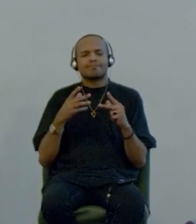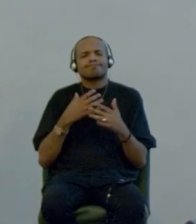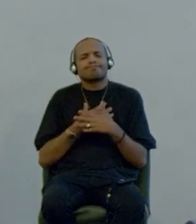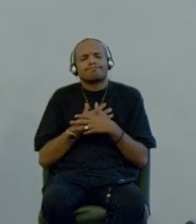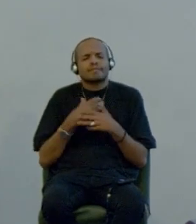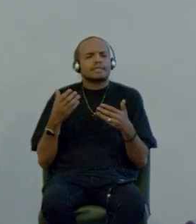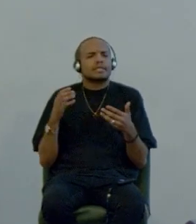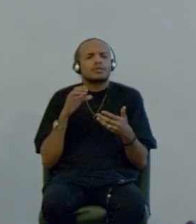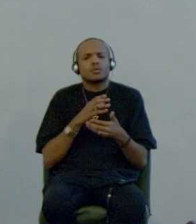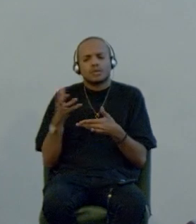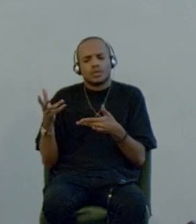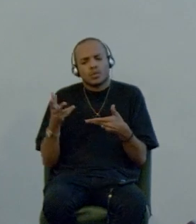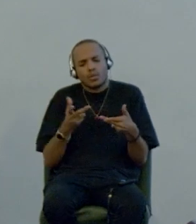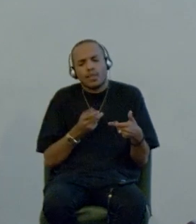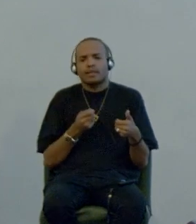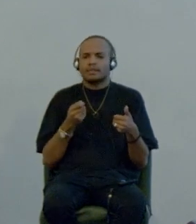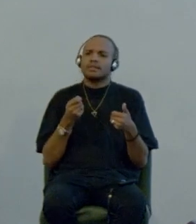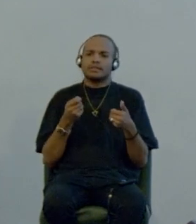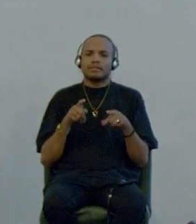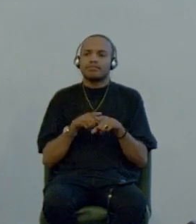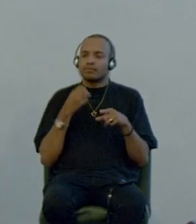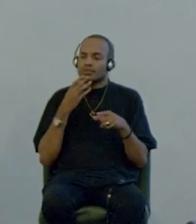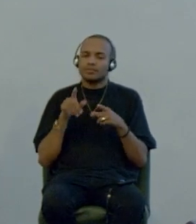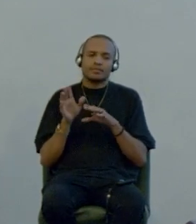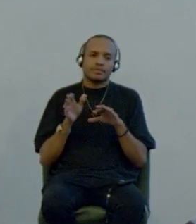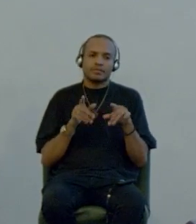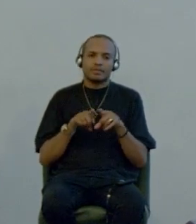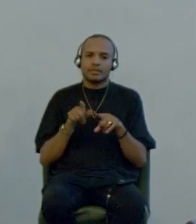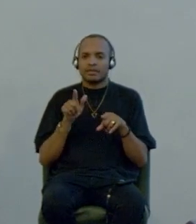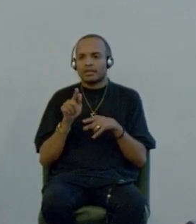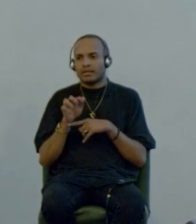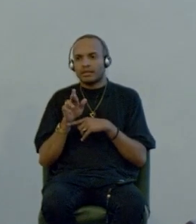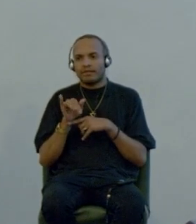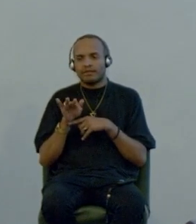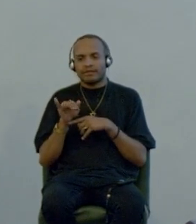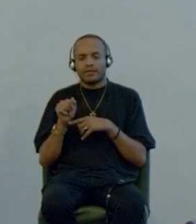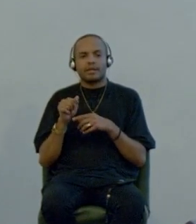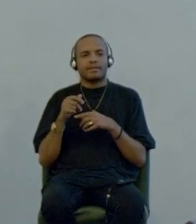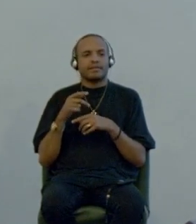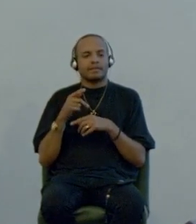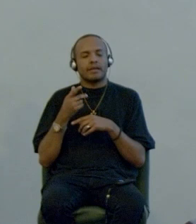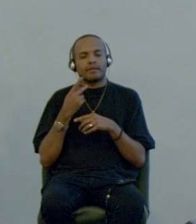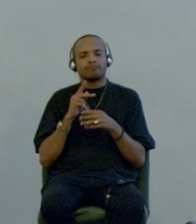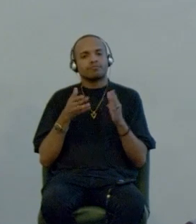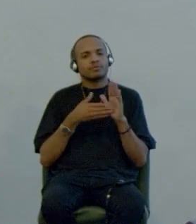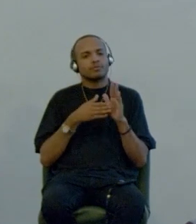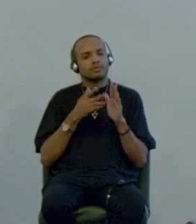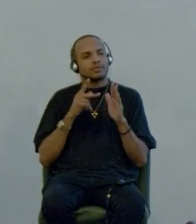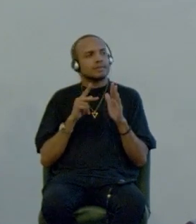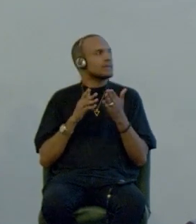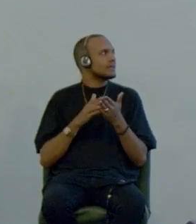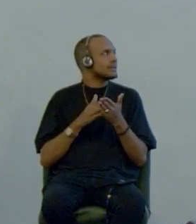à faire. Alors, Gaïagraphie, j'étais très heureuse que tu proposes ce titre. Ce titre, c'est pas moi qui l'ai proposé, c'est toi